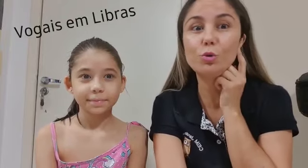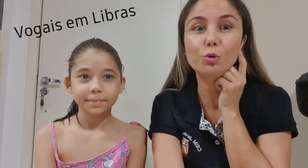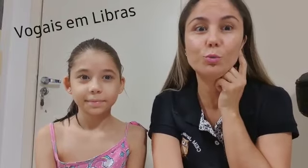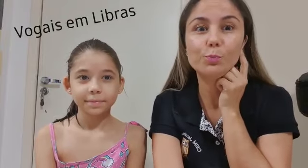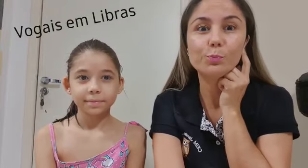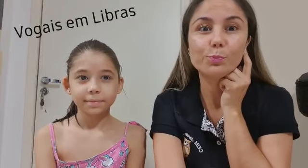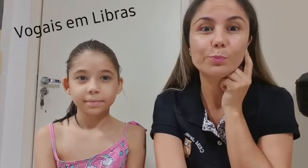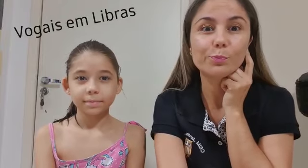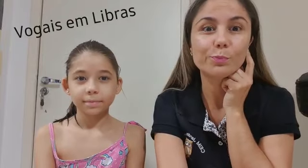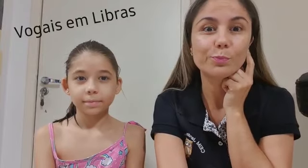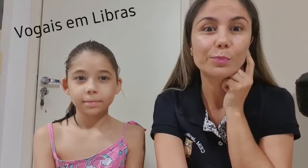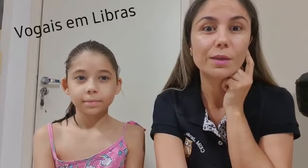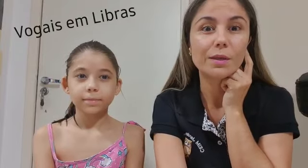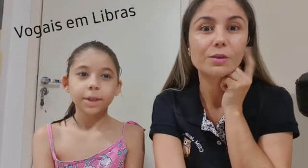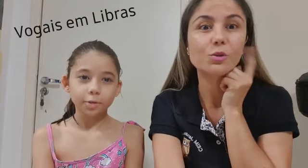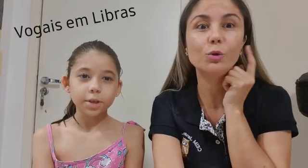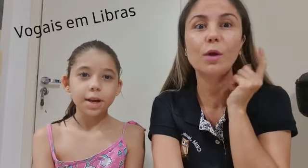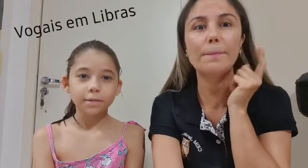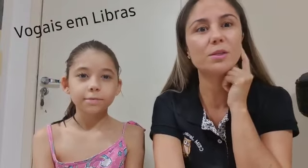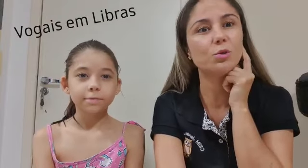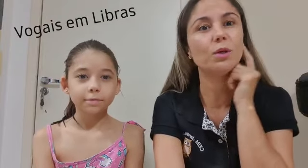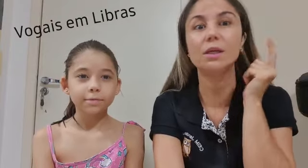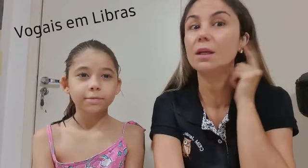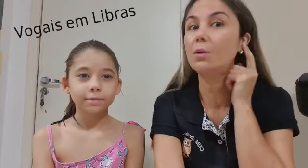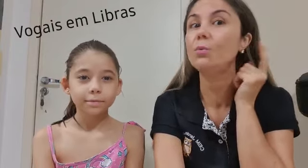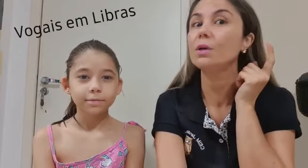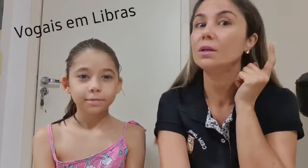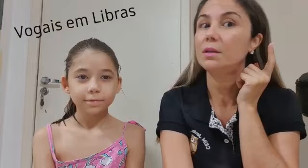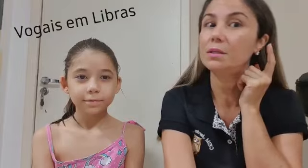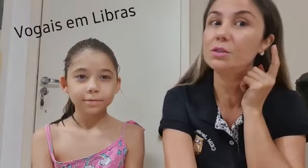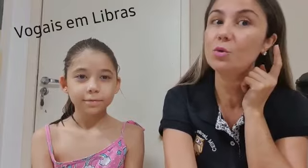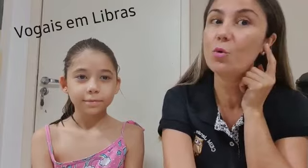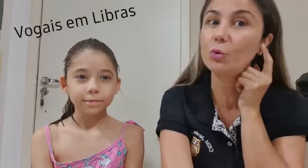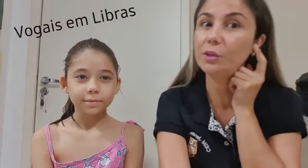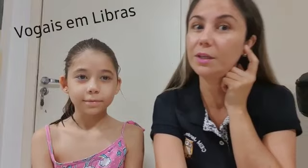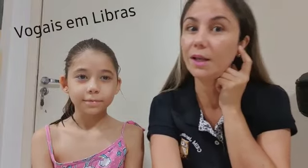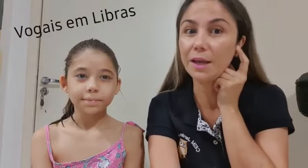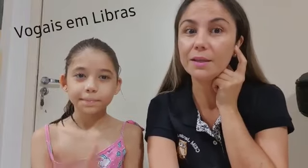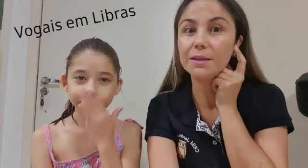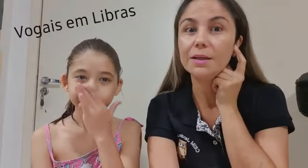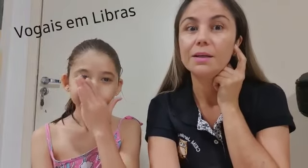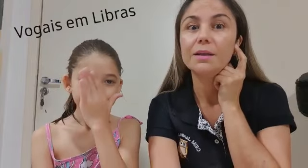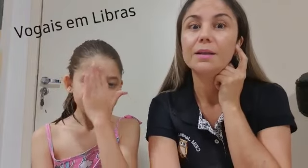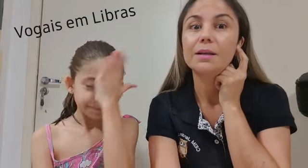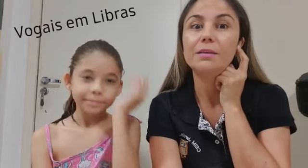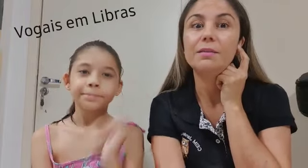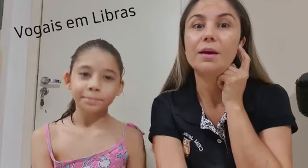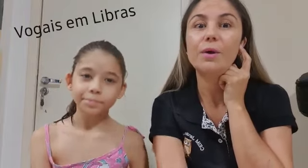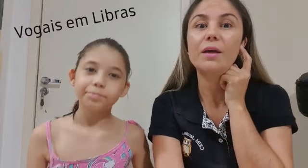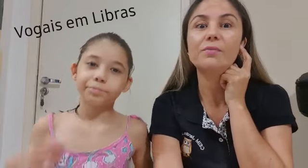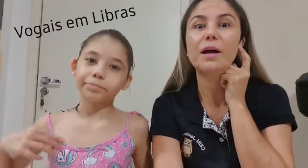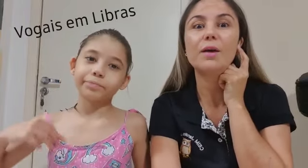surdo? Surdo é a pessoa que não escuta, né? Então ela fala com o